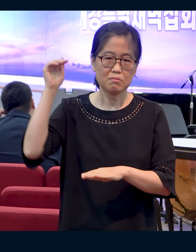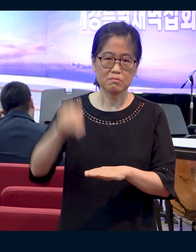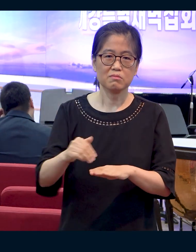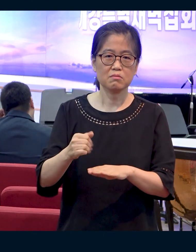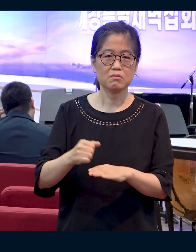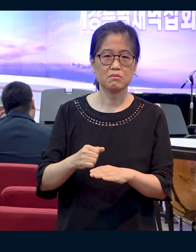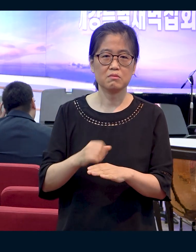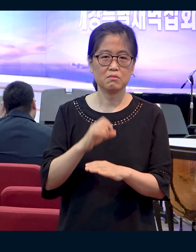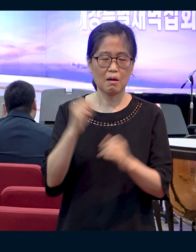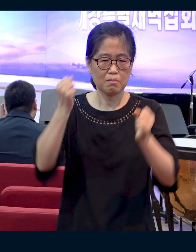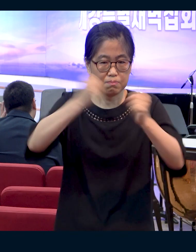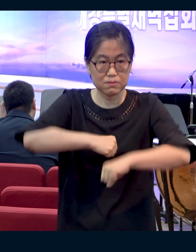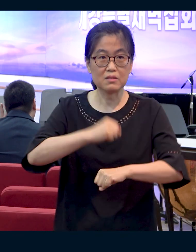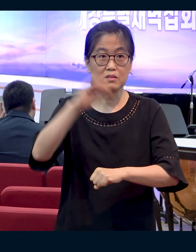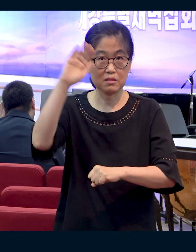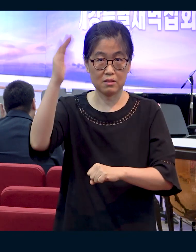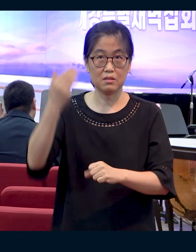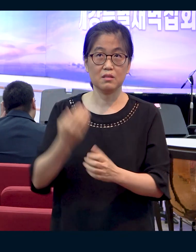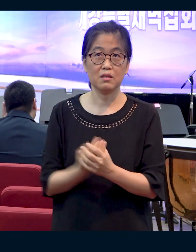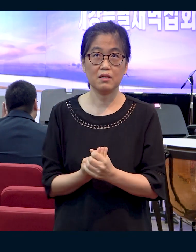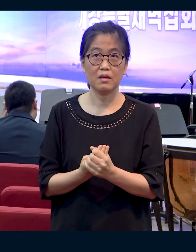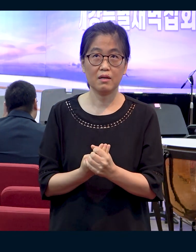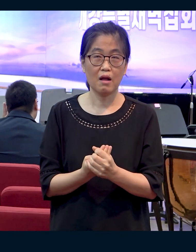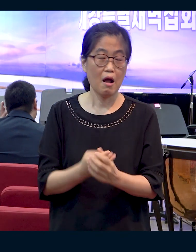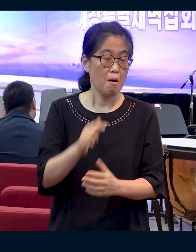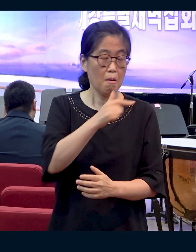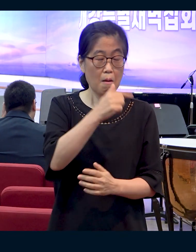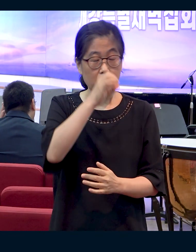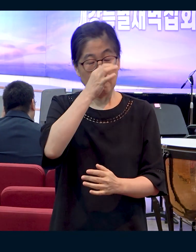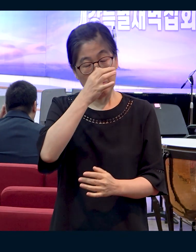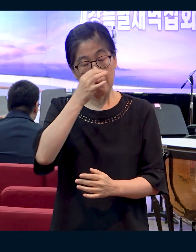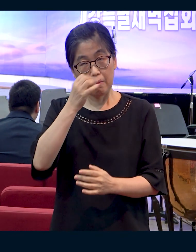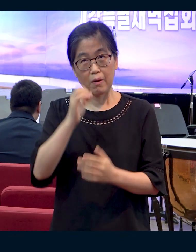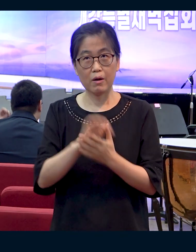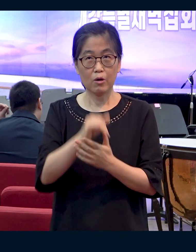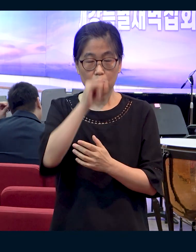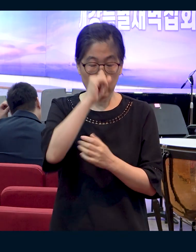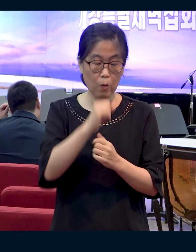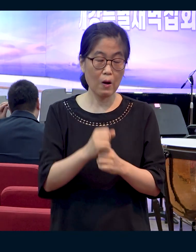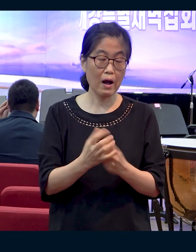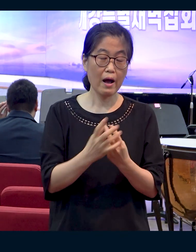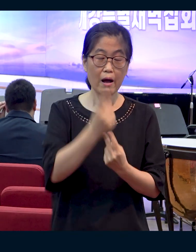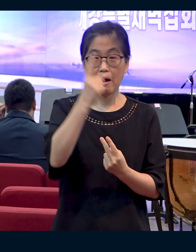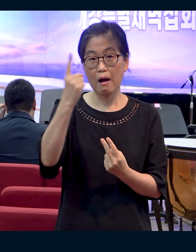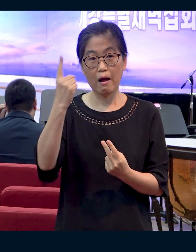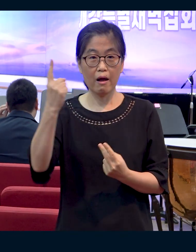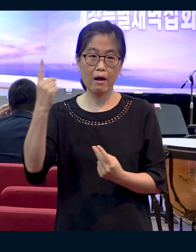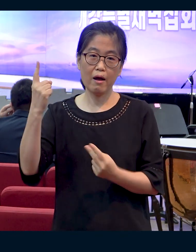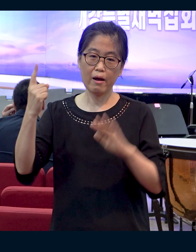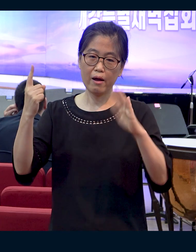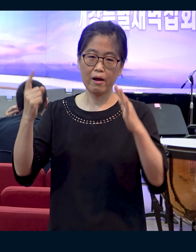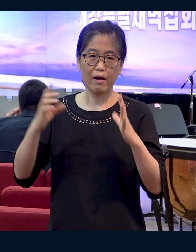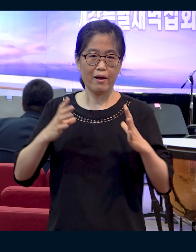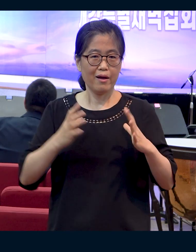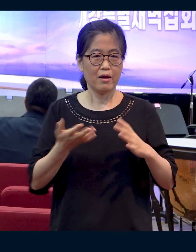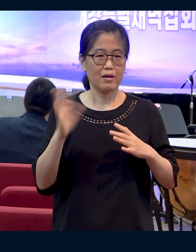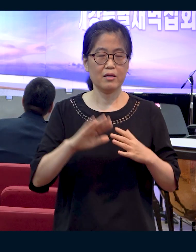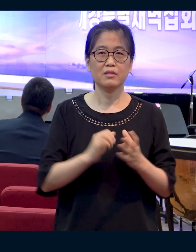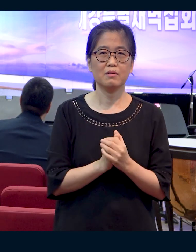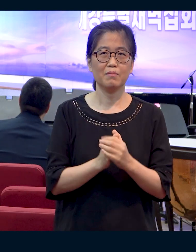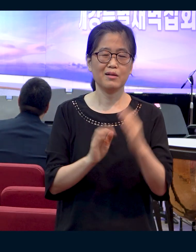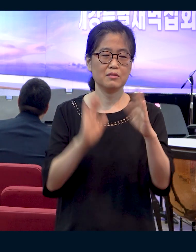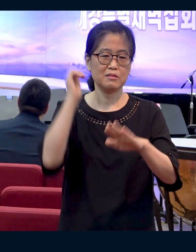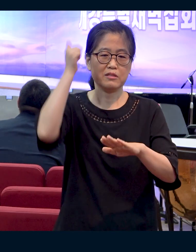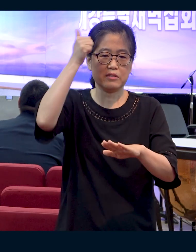그거 얼마 못 가요. 그래서 뭐 막 우리 너무 우리는 하나 되고 막 그래도 딱 보면 견적이 나와요. 저거 한